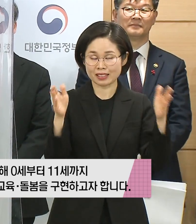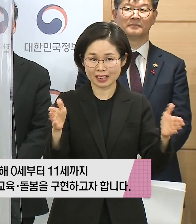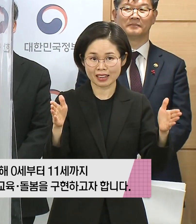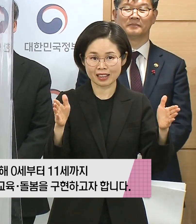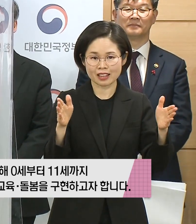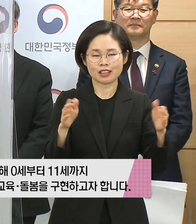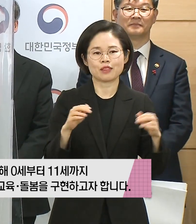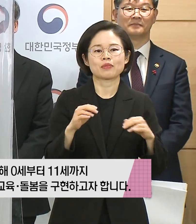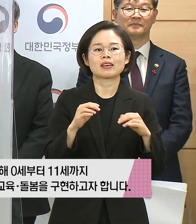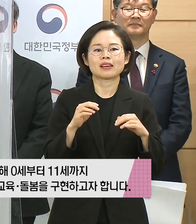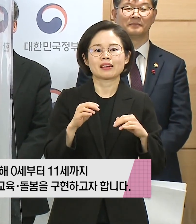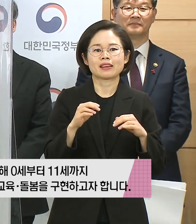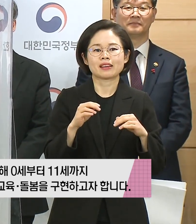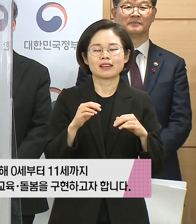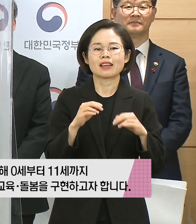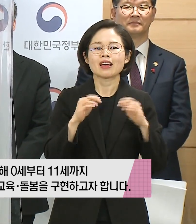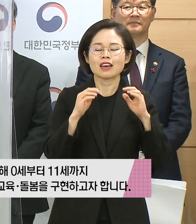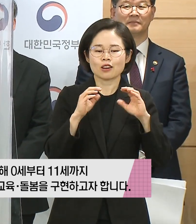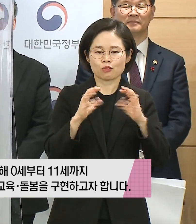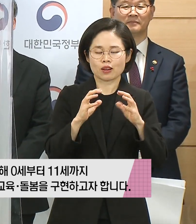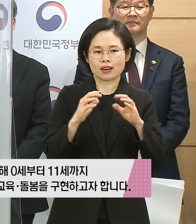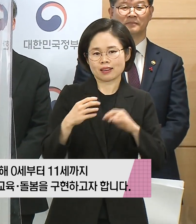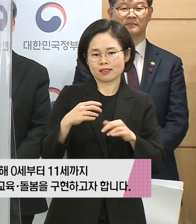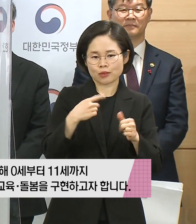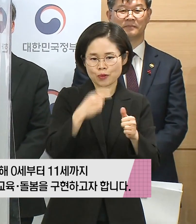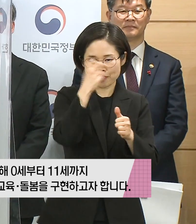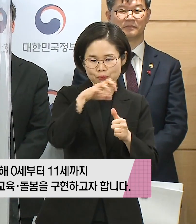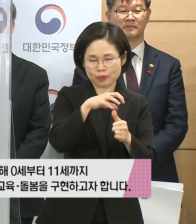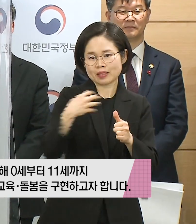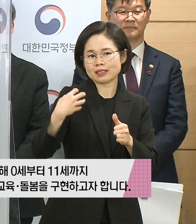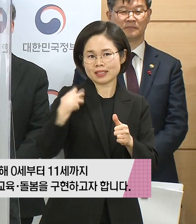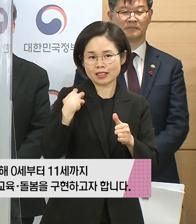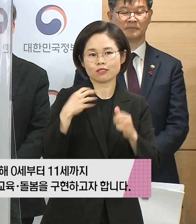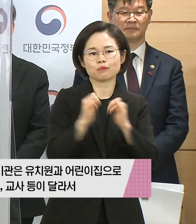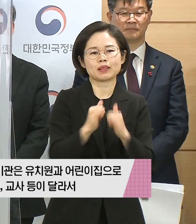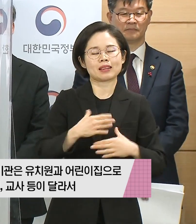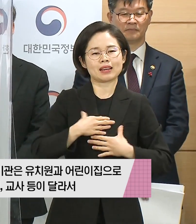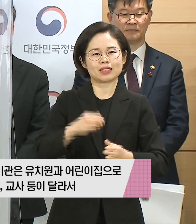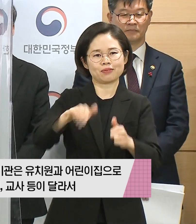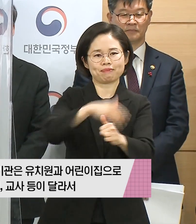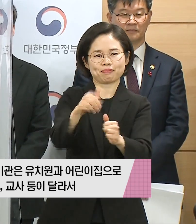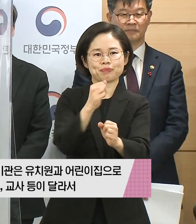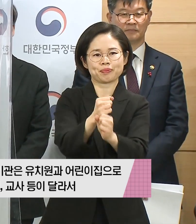국민이 안심하는 책임 교육 돌봄을 구현하고자 합니다.